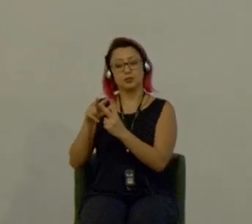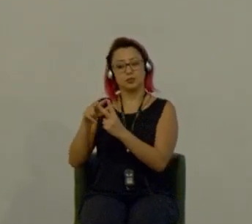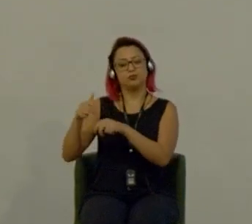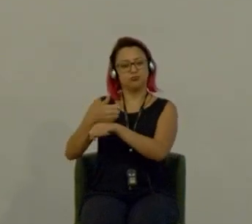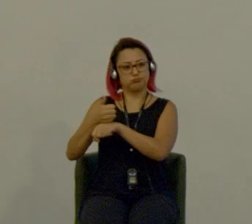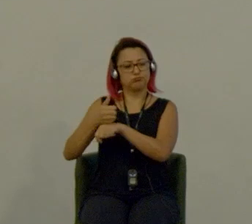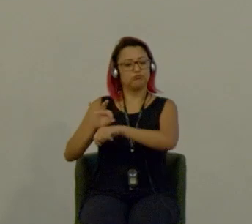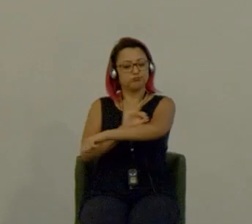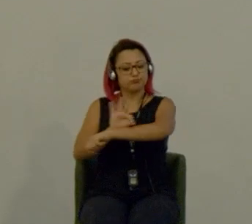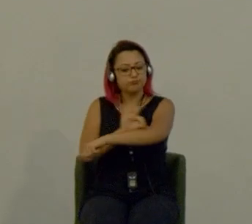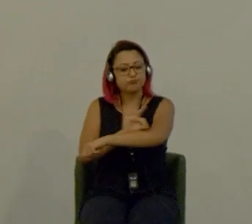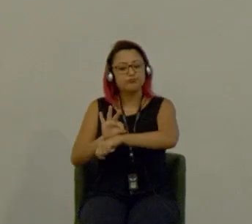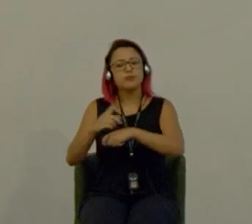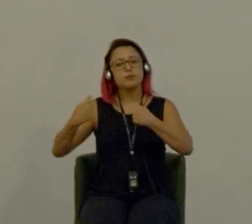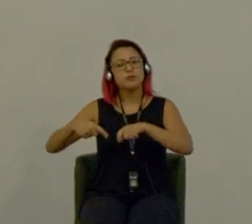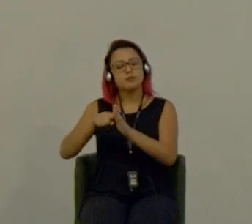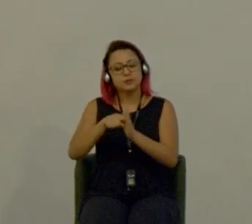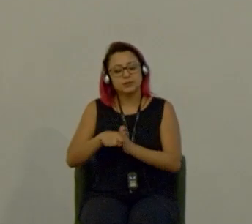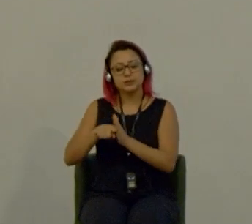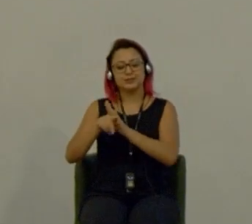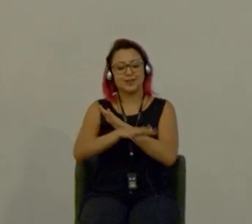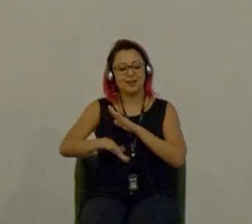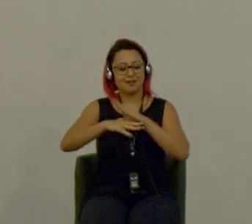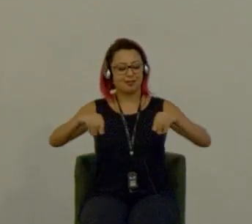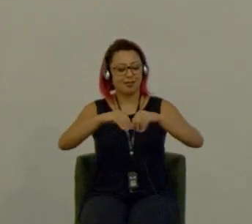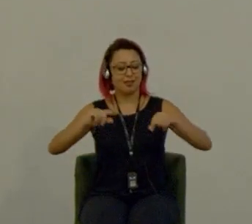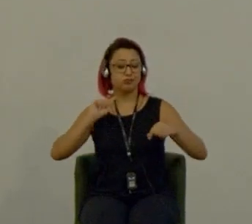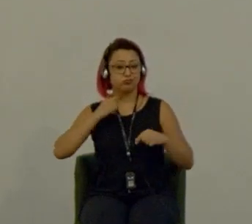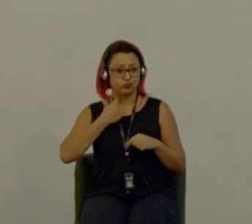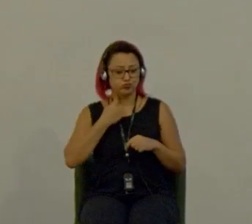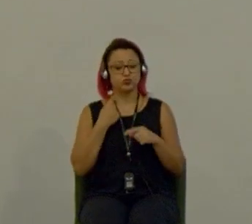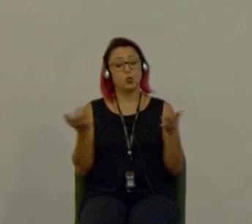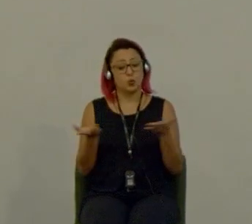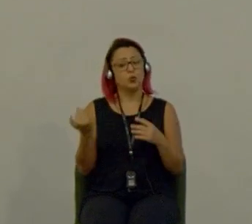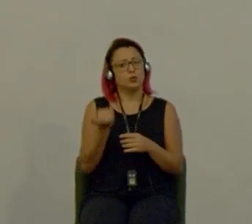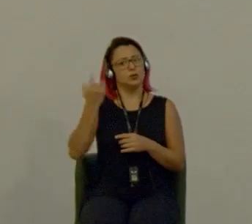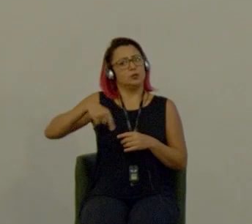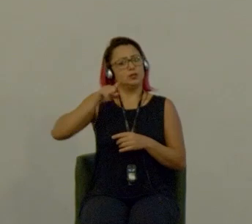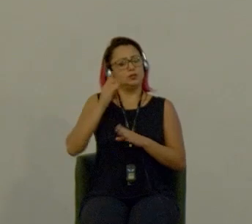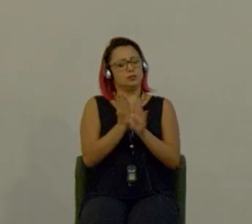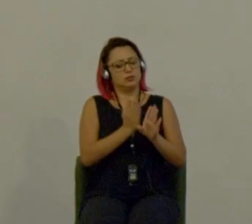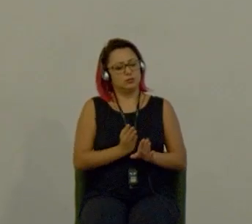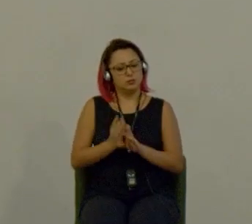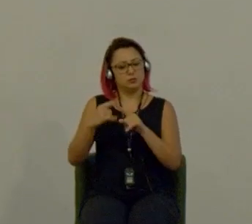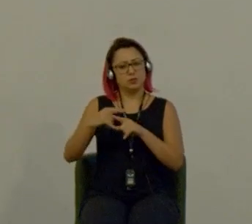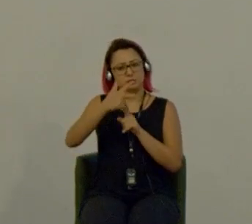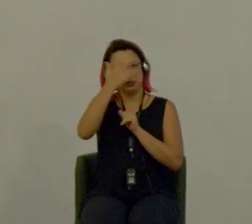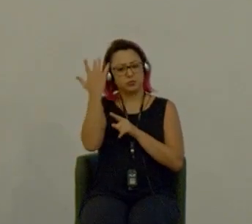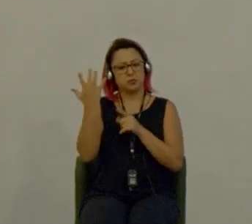pollués. Et ça, c'est quelque chose, je crois, qu'il faut dire aujourd'hui. Ça veut dire quoi d'être un jeune architecte qui sort d'une